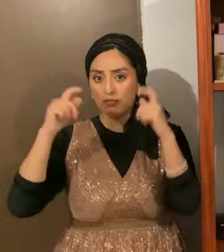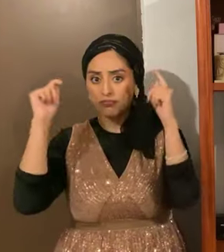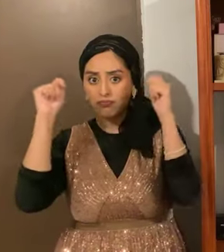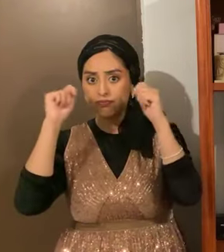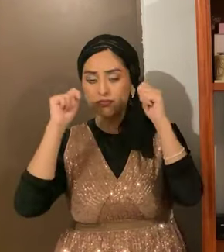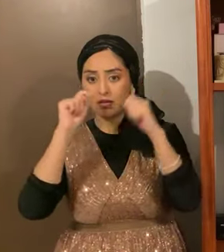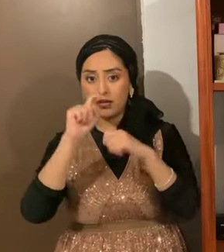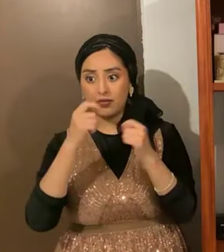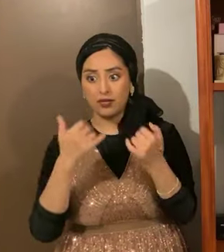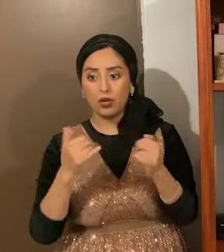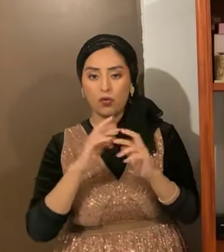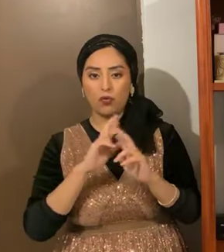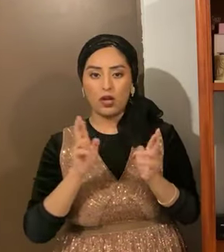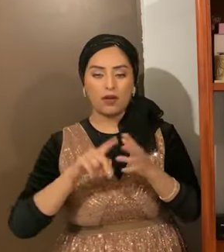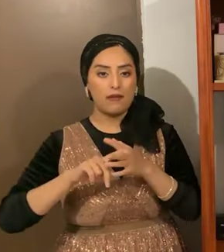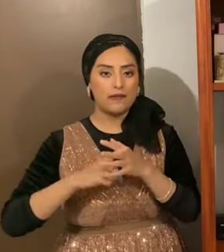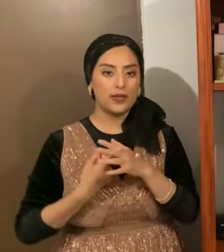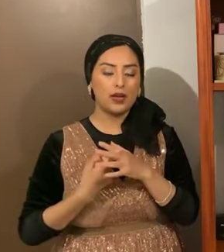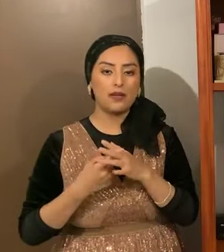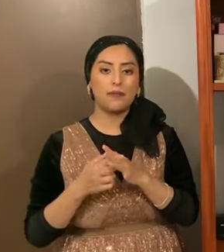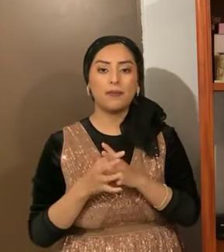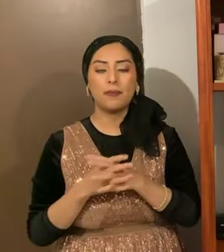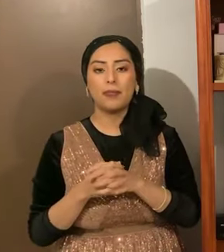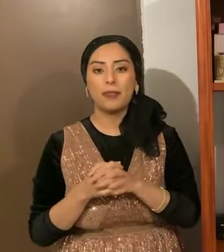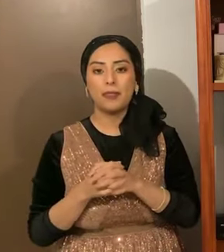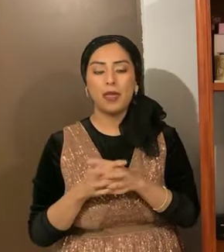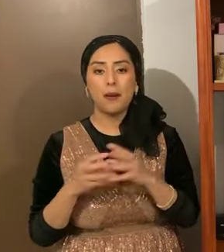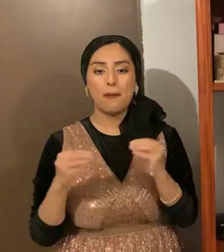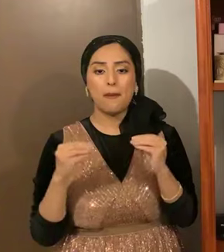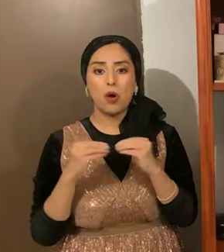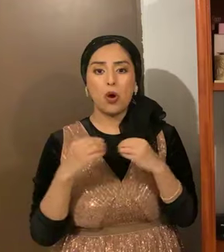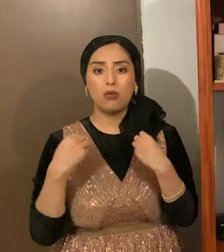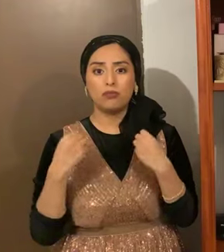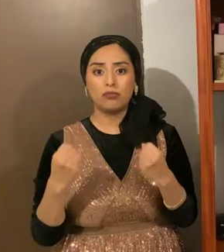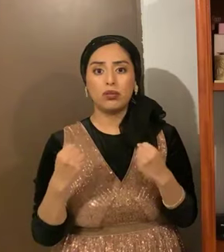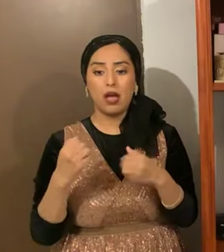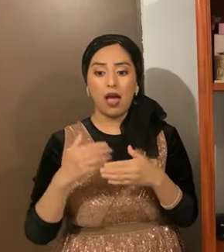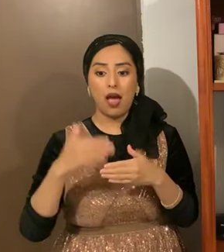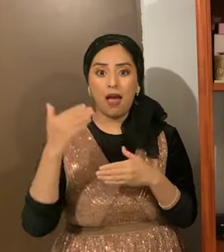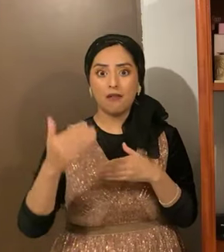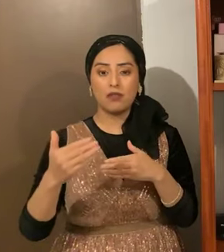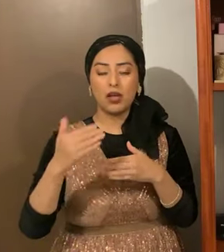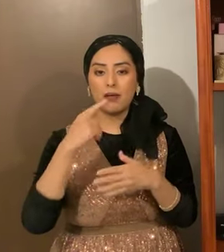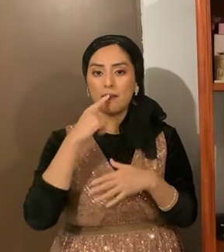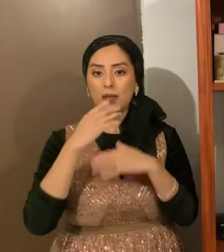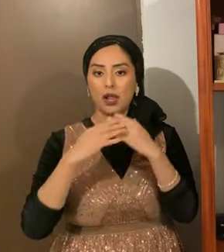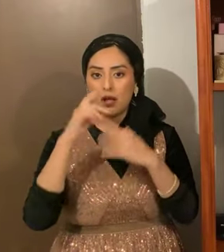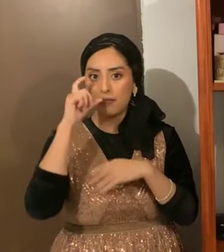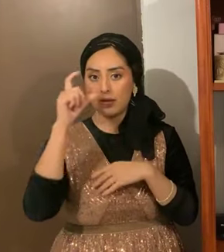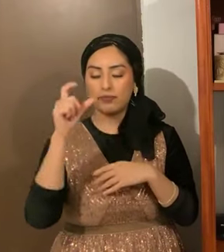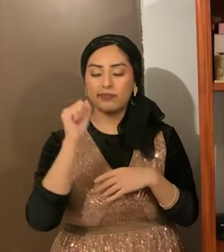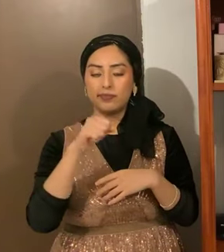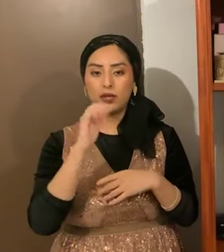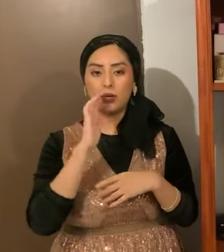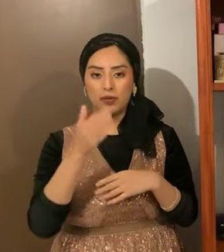gran tribulación ya empezó. Pero va a arreciar después de esta luna de sangre, sin